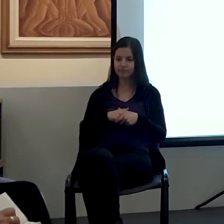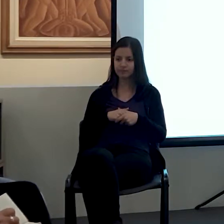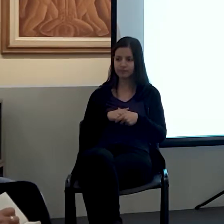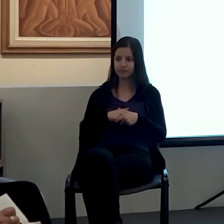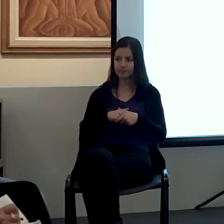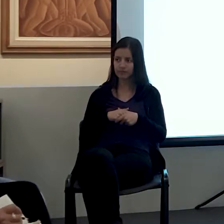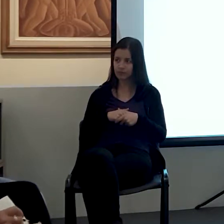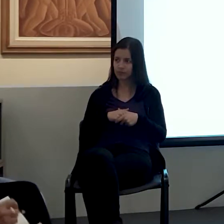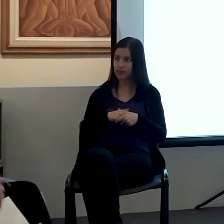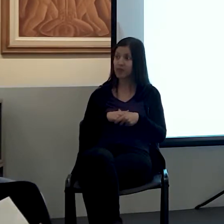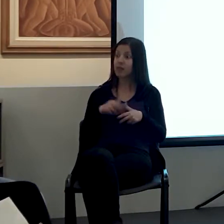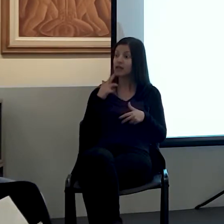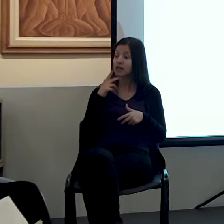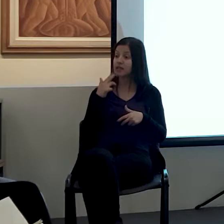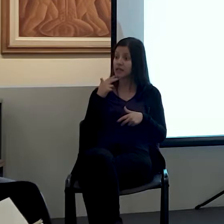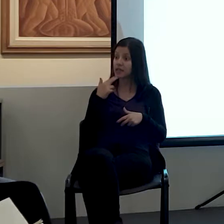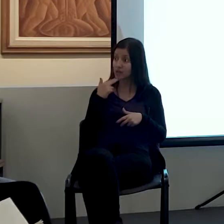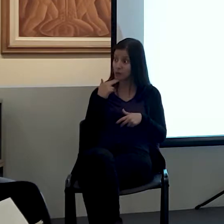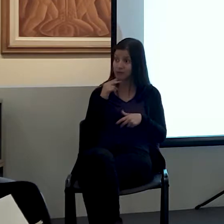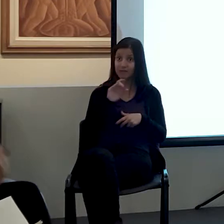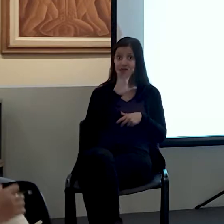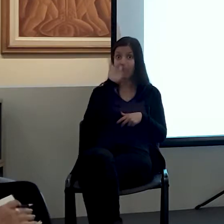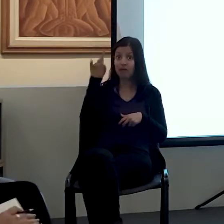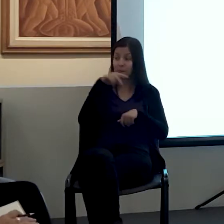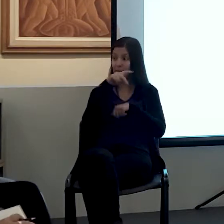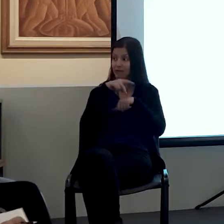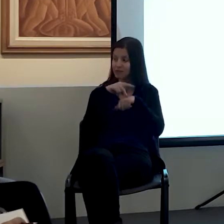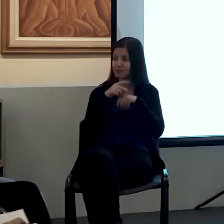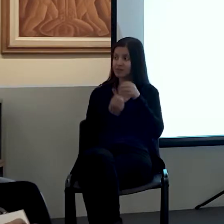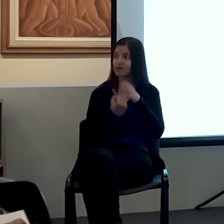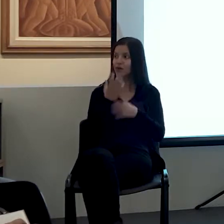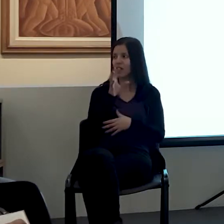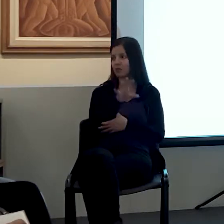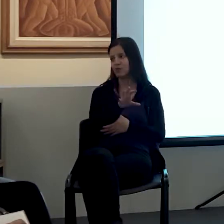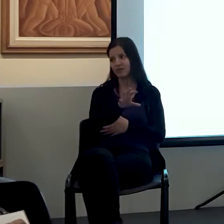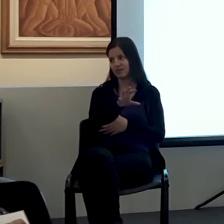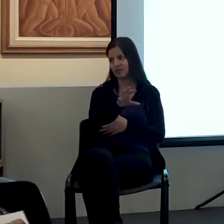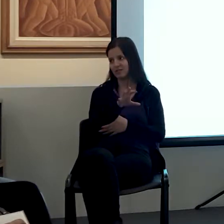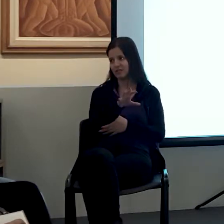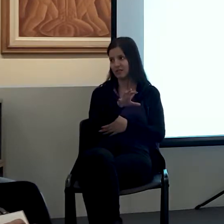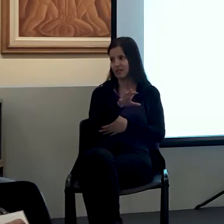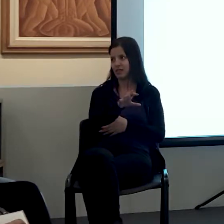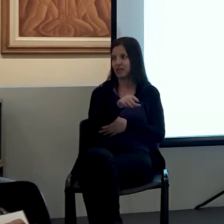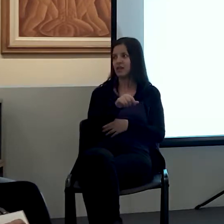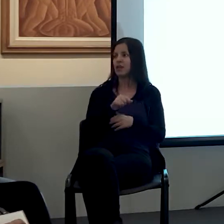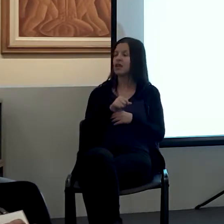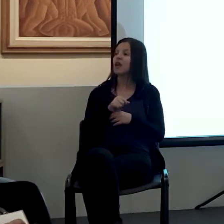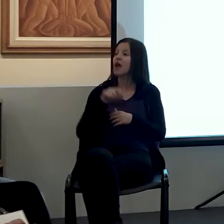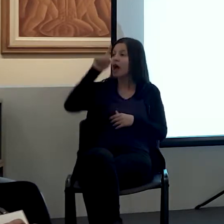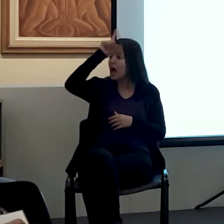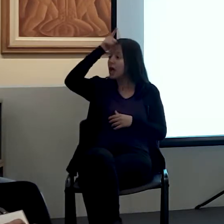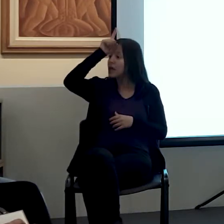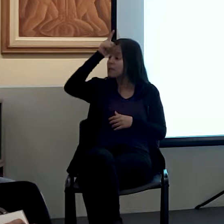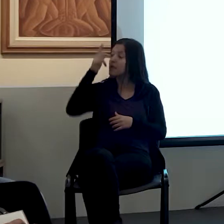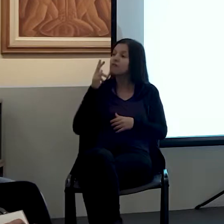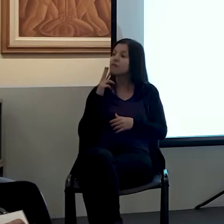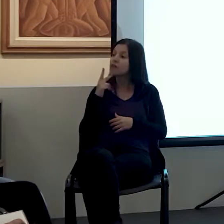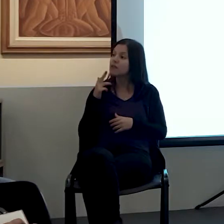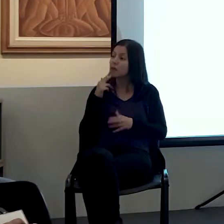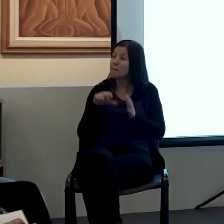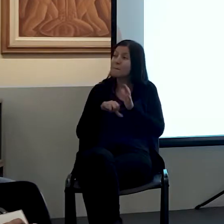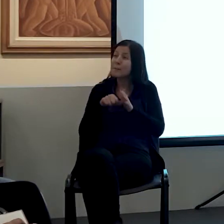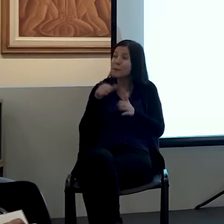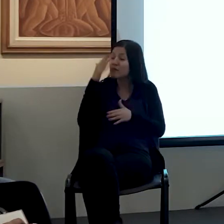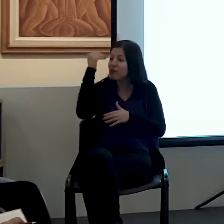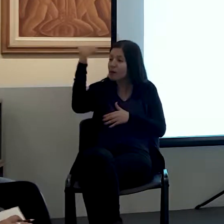As línguas nacionais foram criadas assim, né? A primeira grande obra da língua alemã é a tradução que o Lutero fez